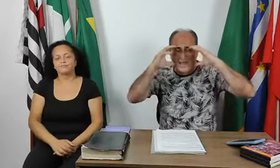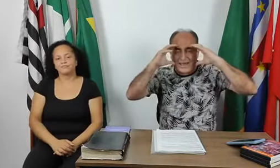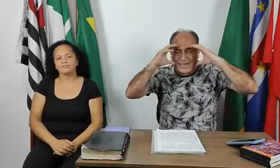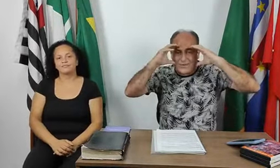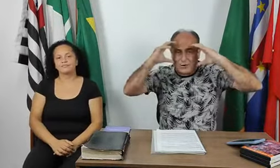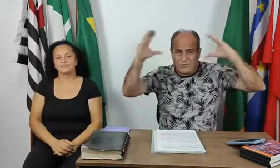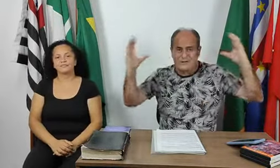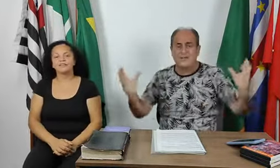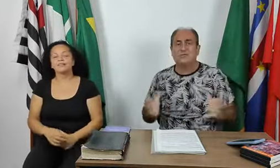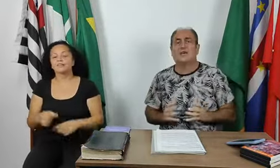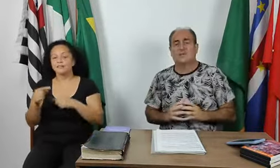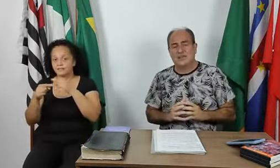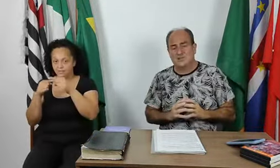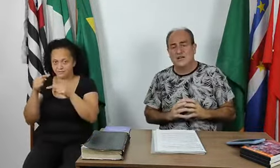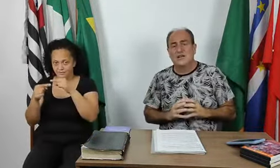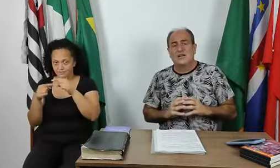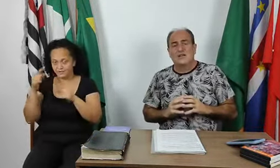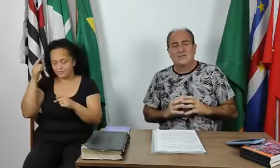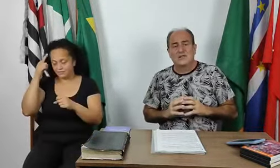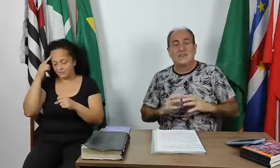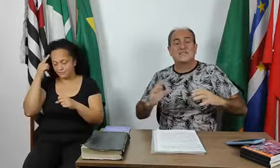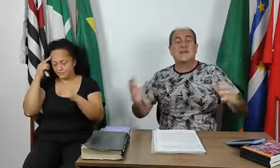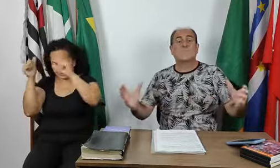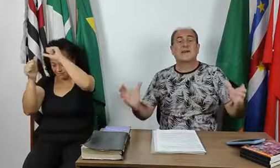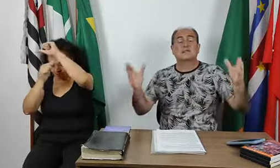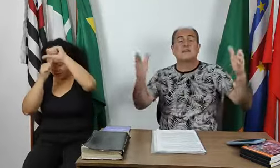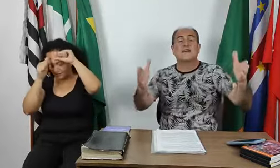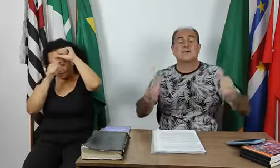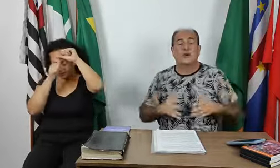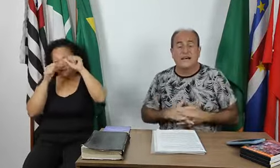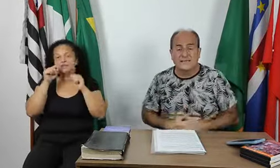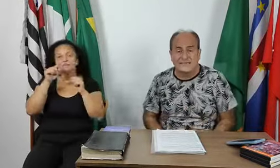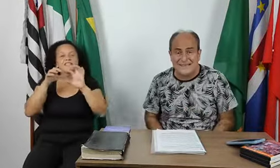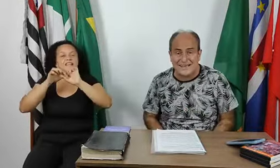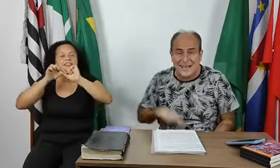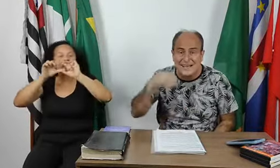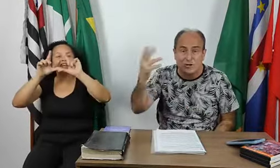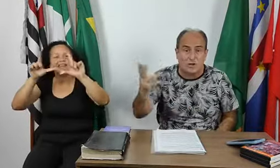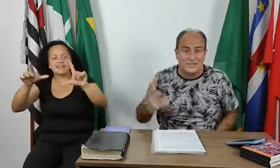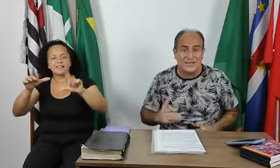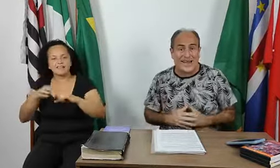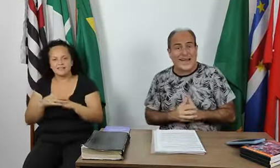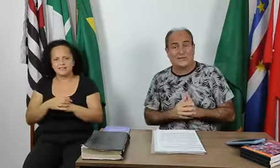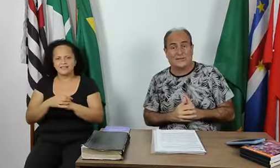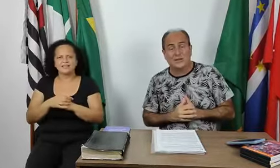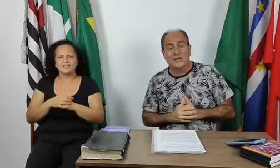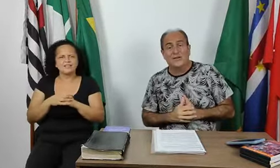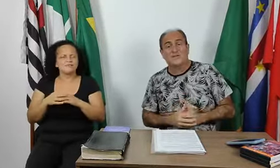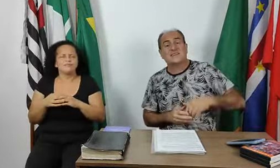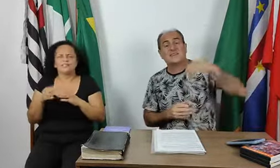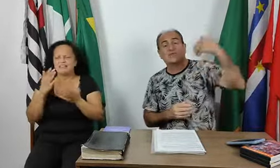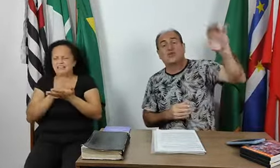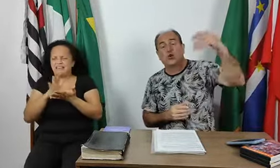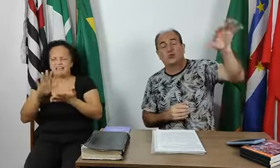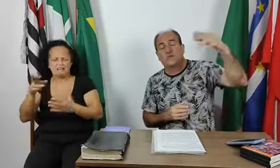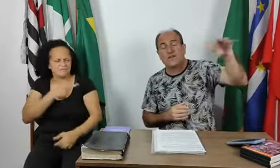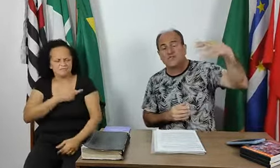dessa renovação da mente, você vai ser liberto da ignorância, da religiosidade,